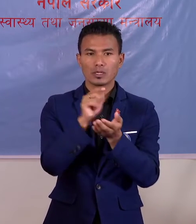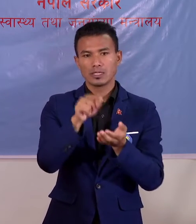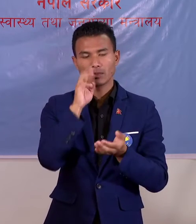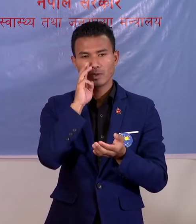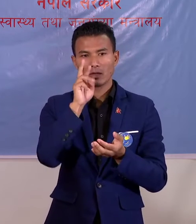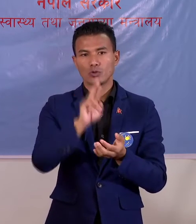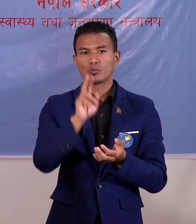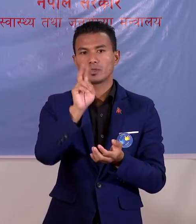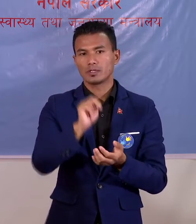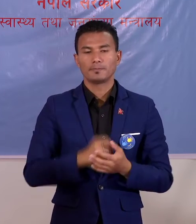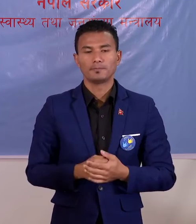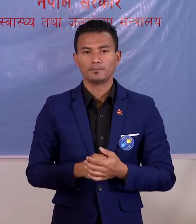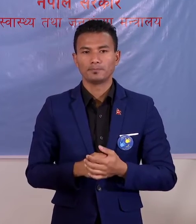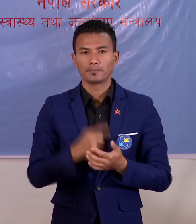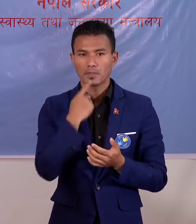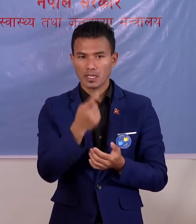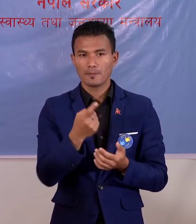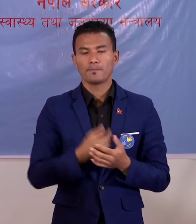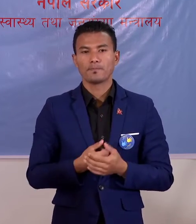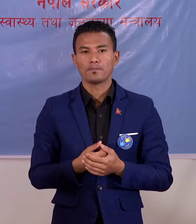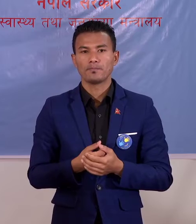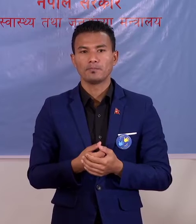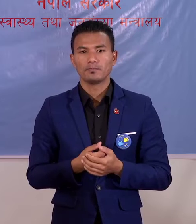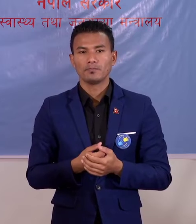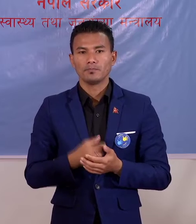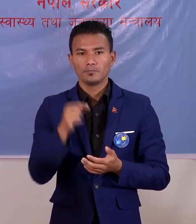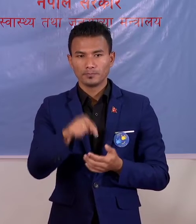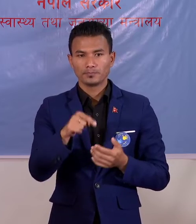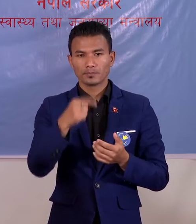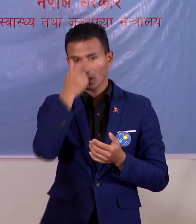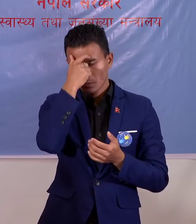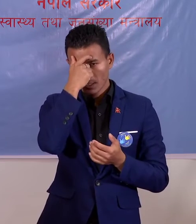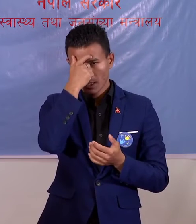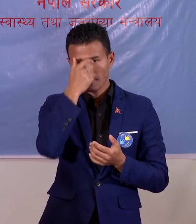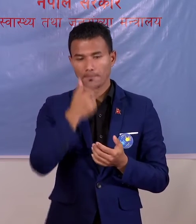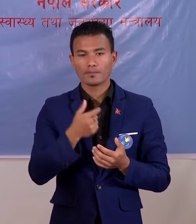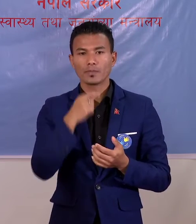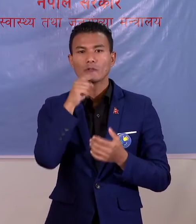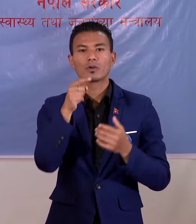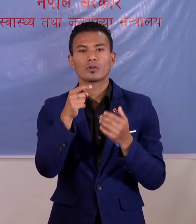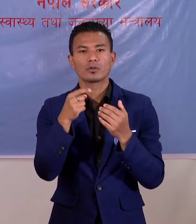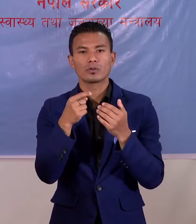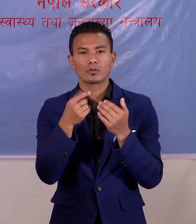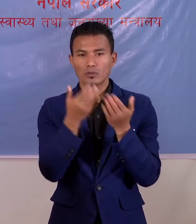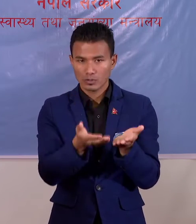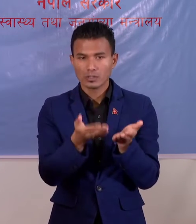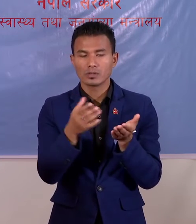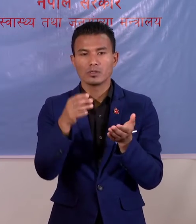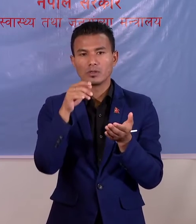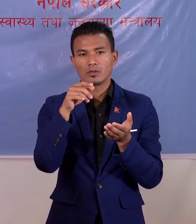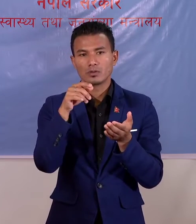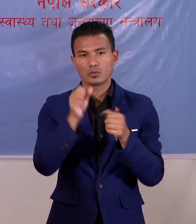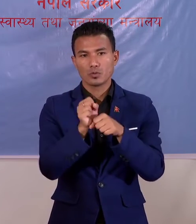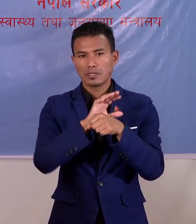यसमा रहनुपर्छ भन्दै यो समस्या नहोस् कसैलाई र